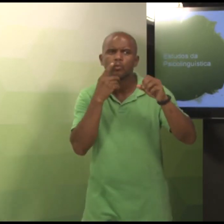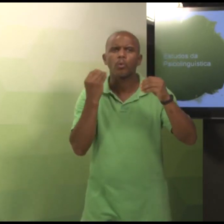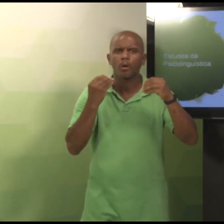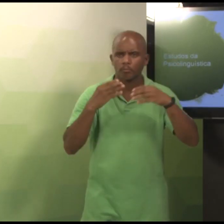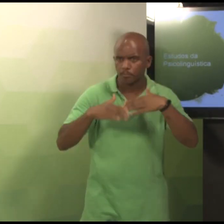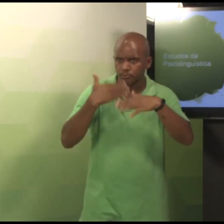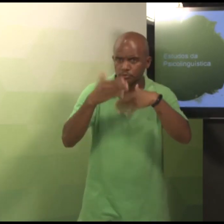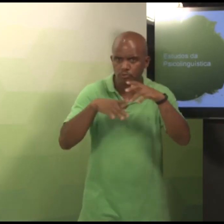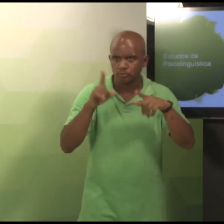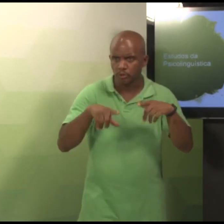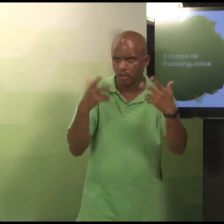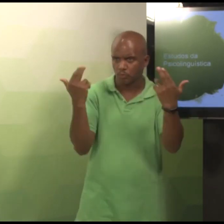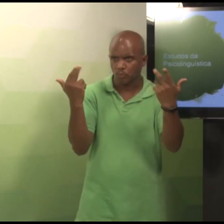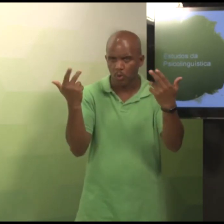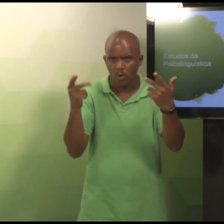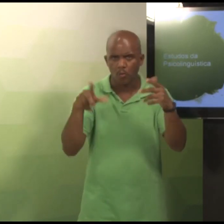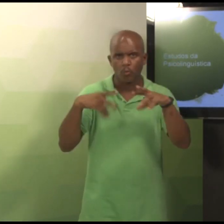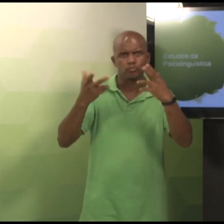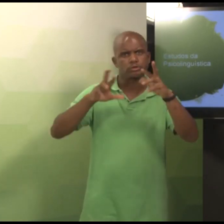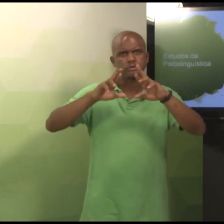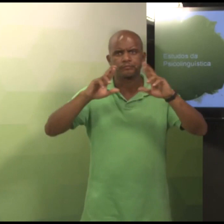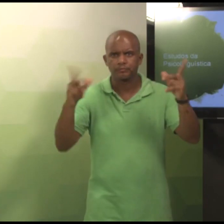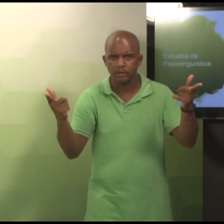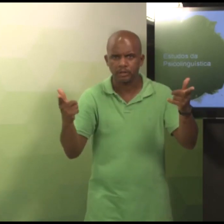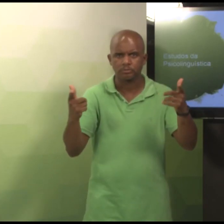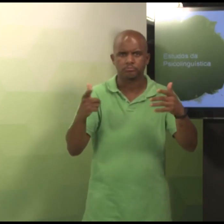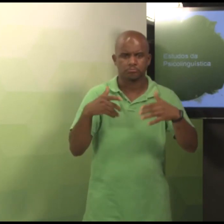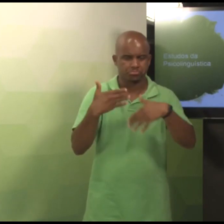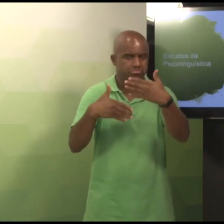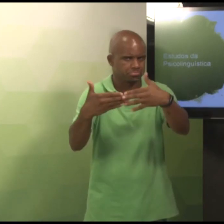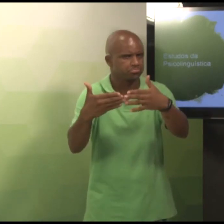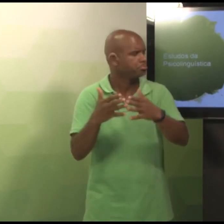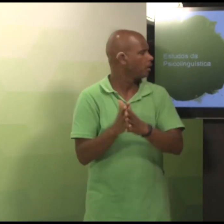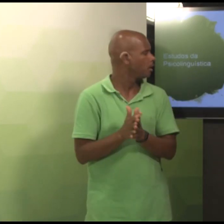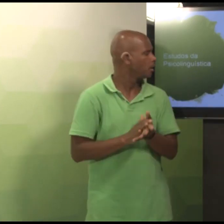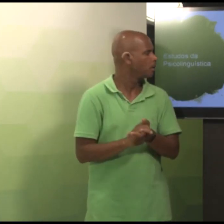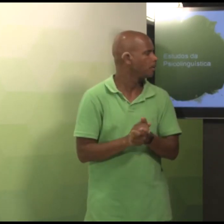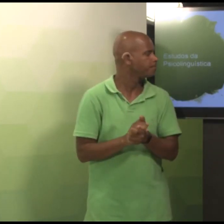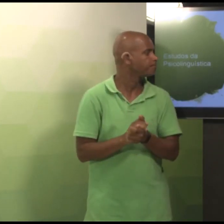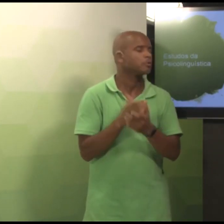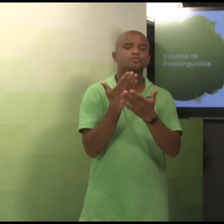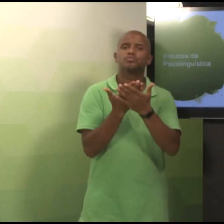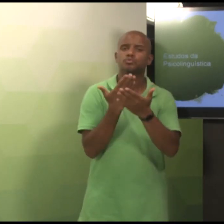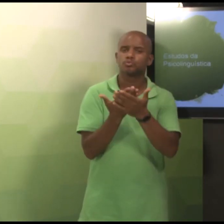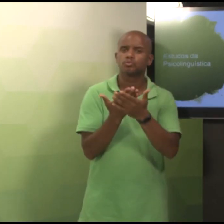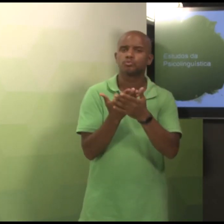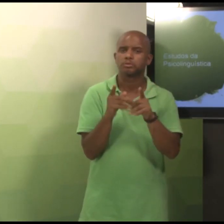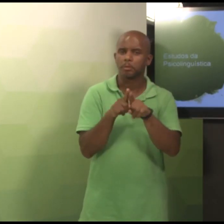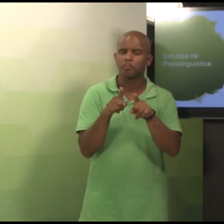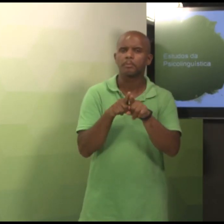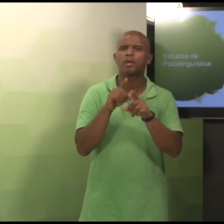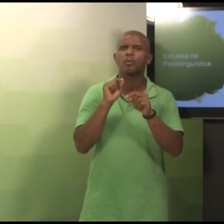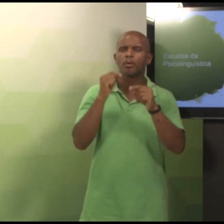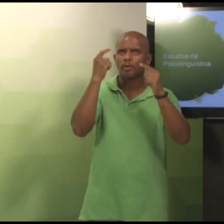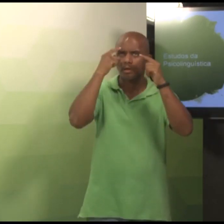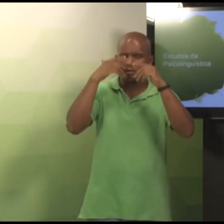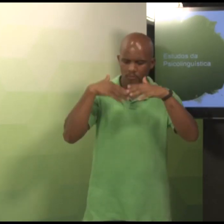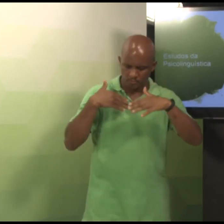ouvintes ocorre de maneira igual ou diferente? Vou explicar. E por